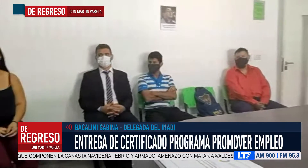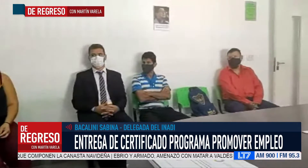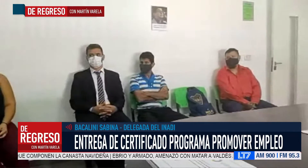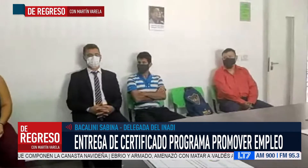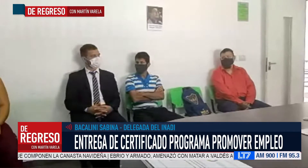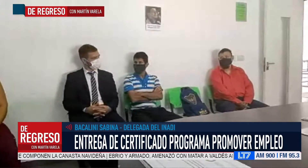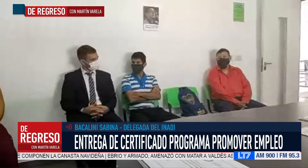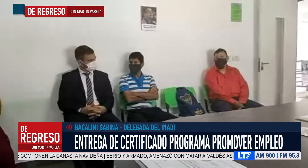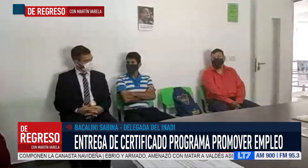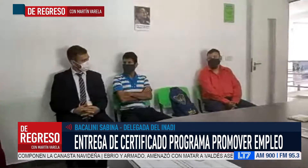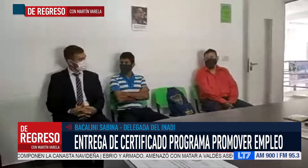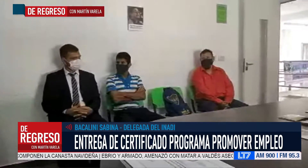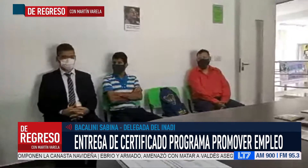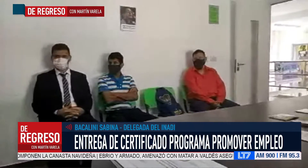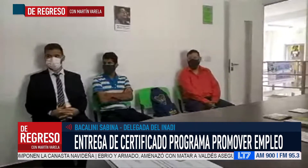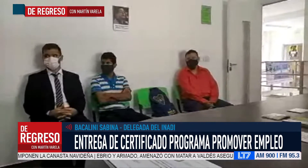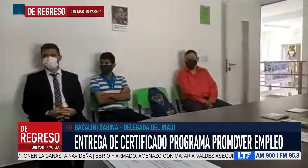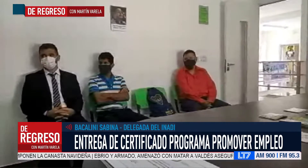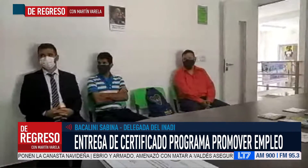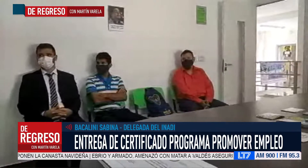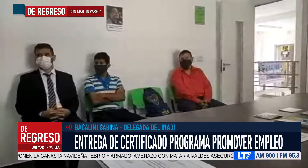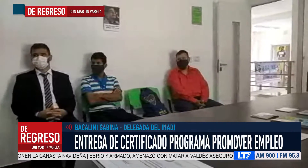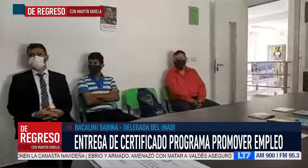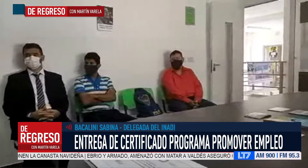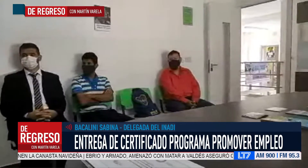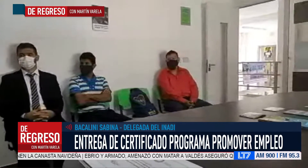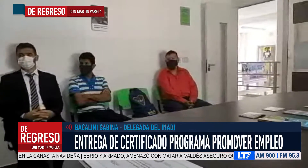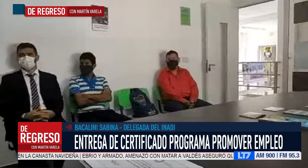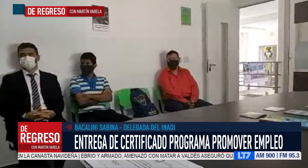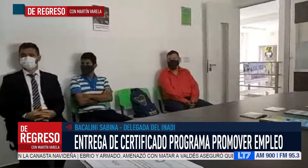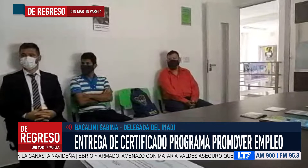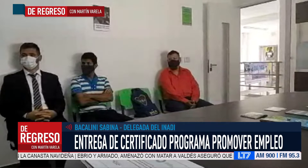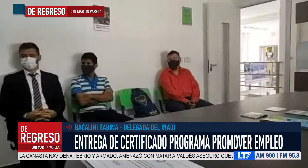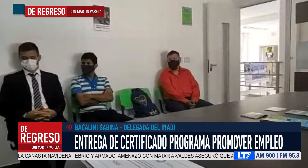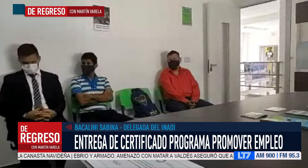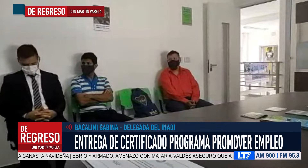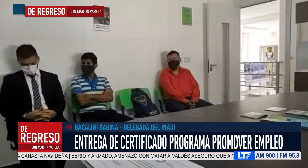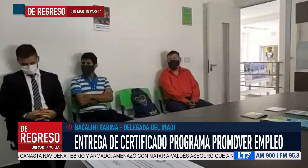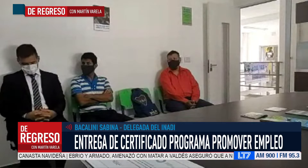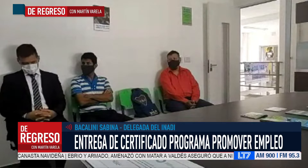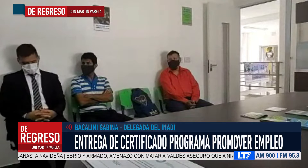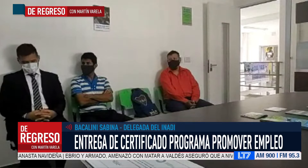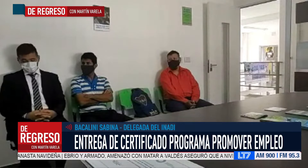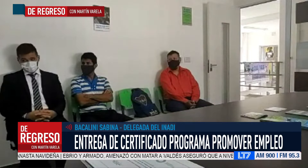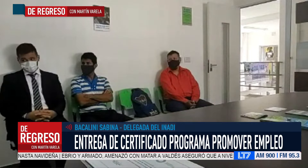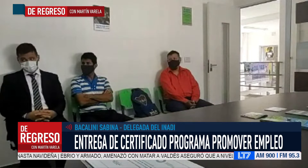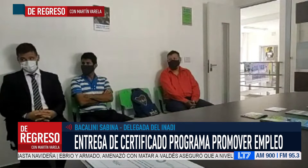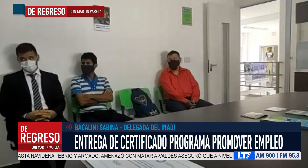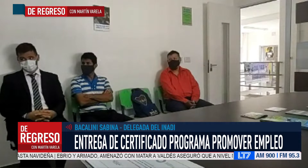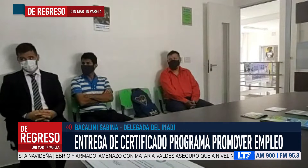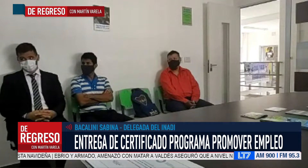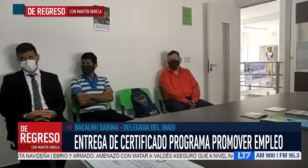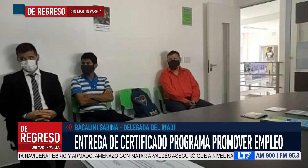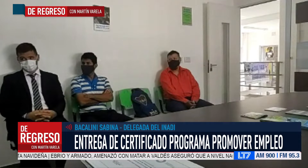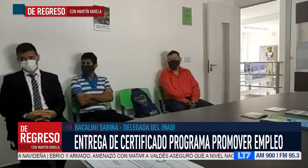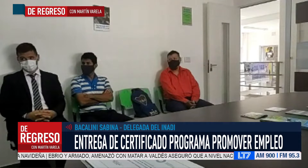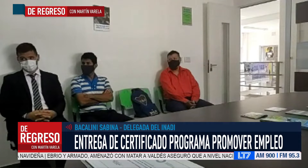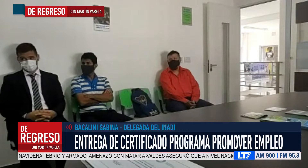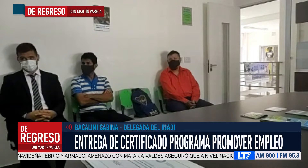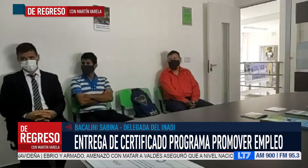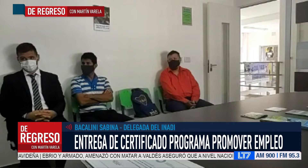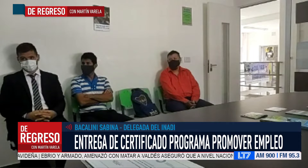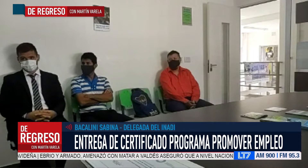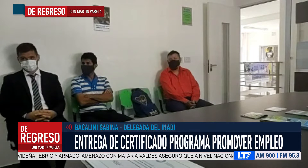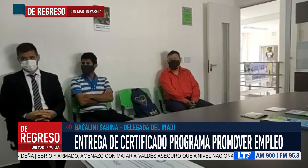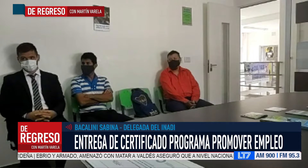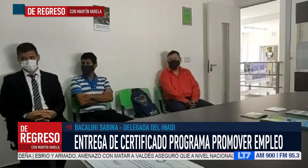¿no es cierto?, y, bueno, sostener a sus familias y llevar una vida plena, libre, sin discriminación, por supuesto, ¿no?